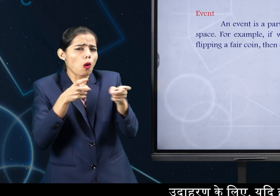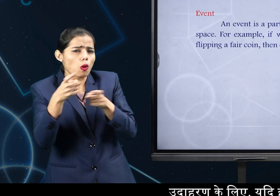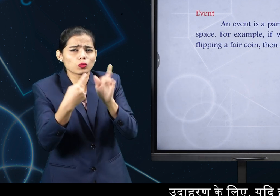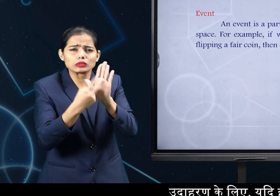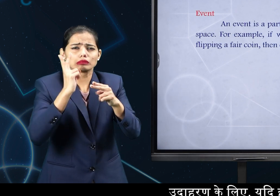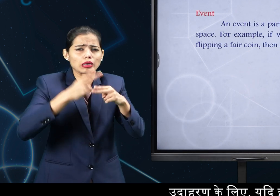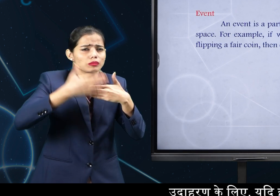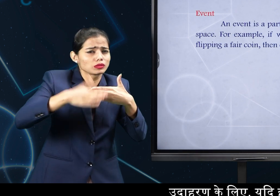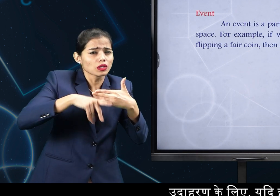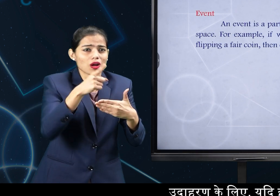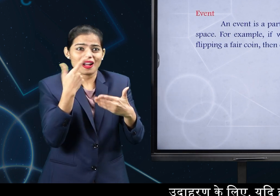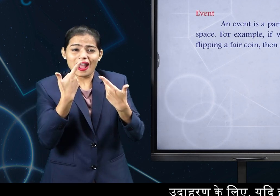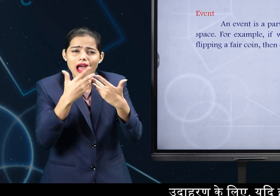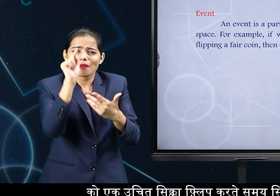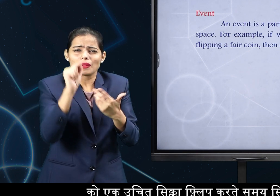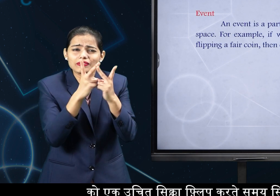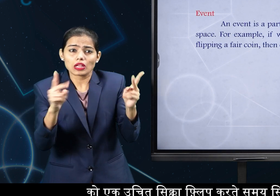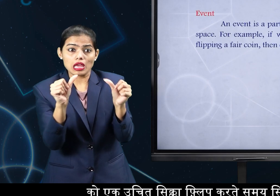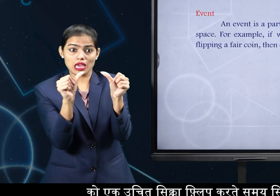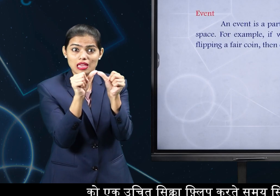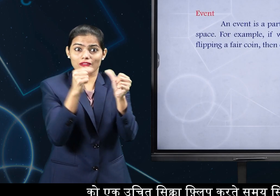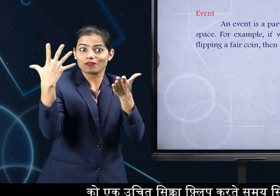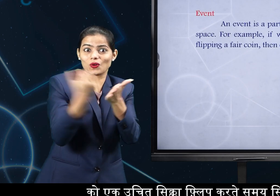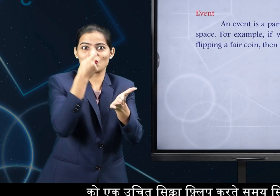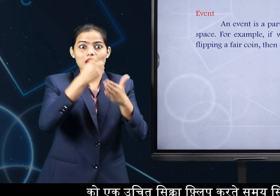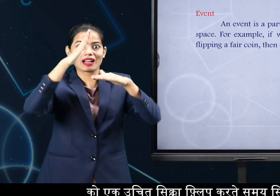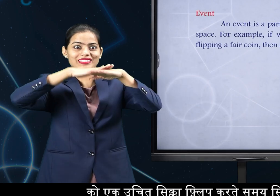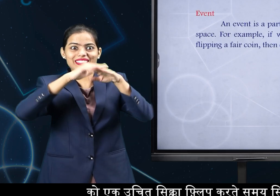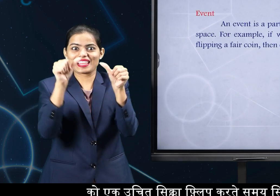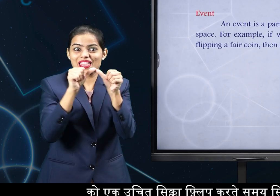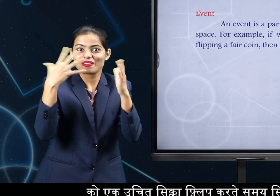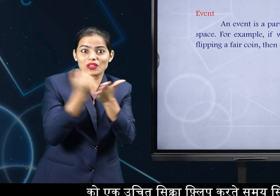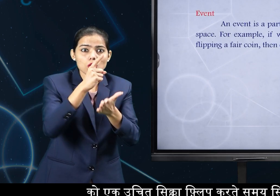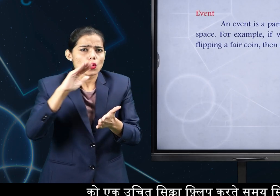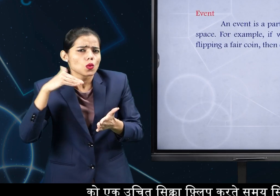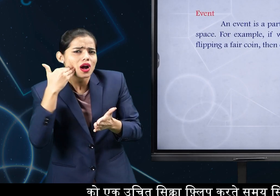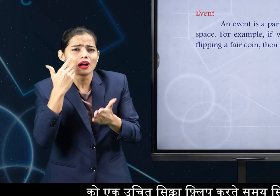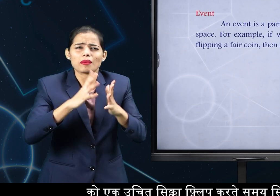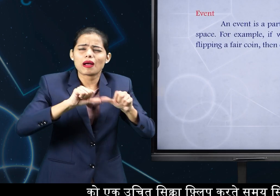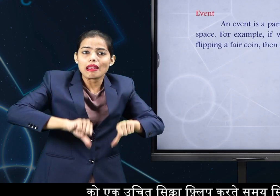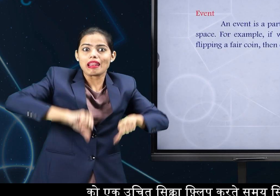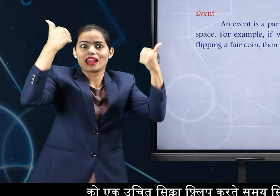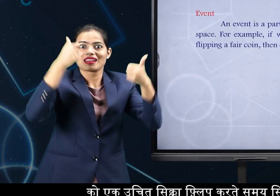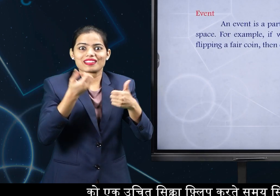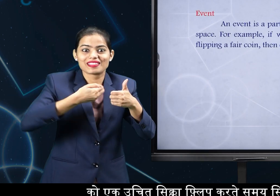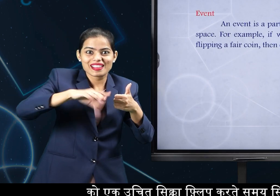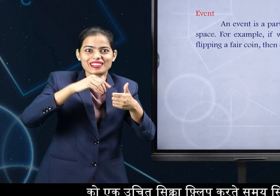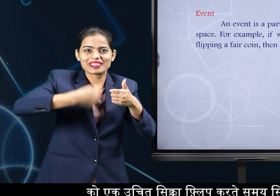उदाहरण के लिए, यदि हम घटना A को एक उचित सिक्का फ्लिप करते समय सिर प्राप्त करने के रूप में मानते